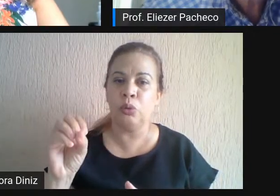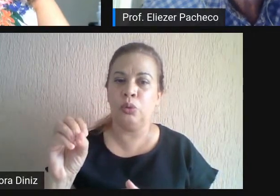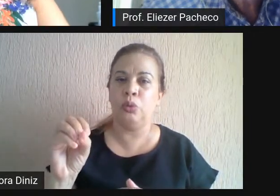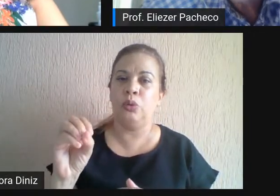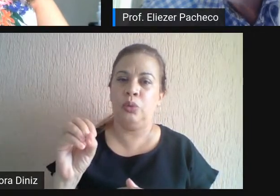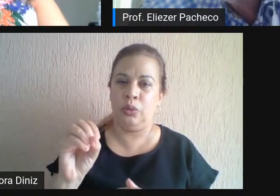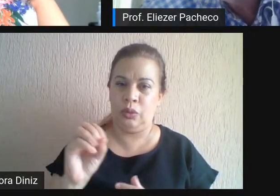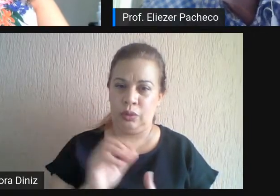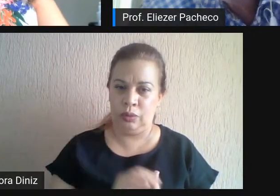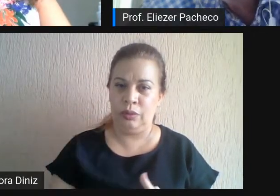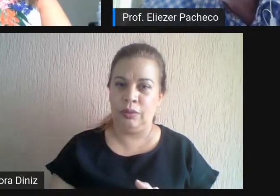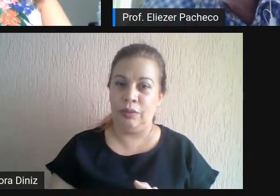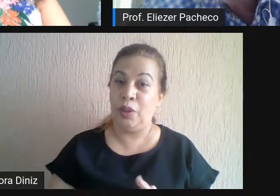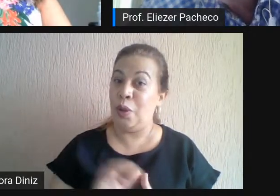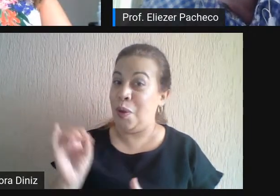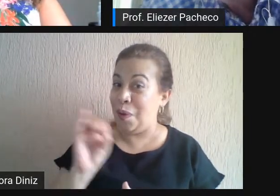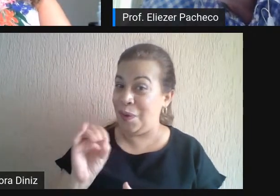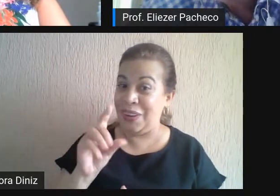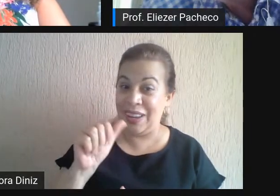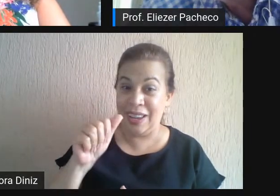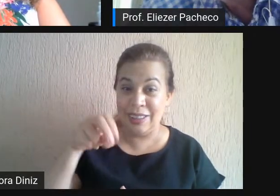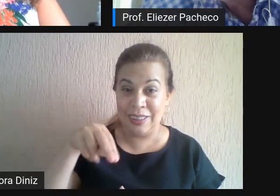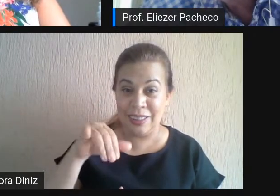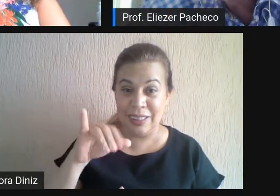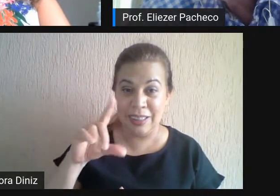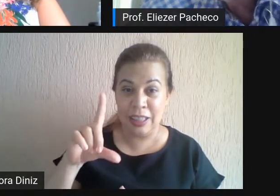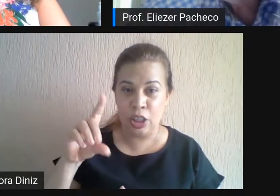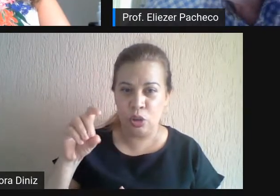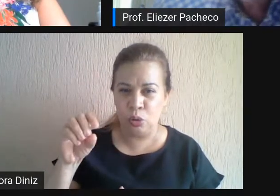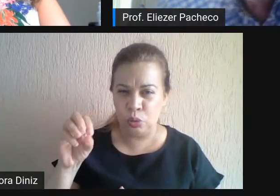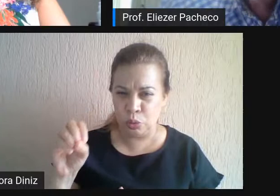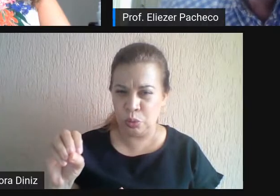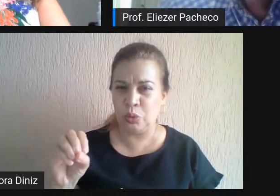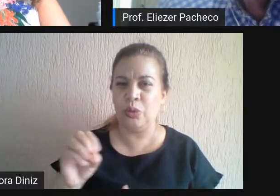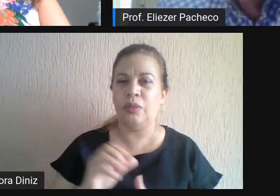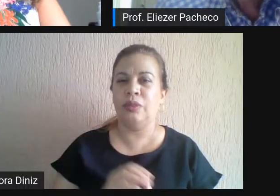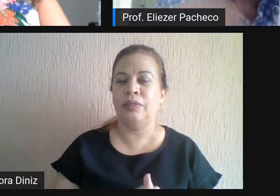Anildo. Isso. Oi, Anildo. Anildo,